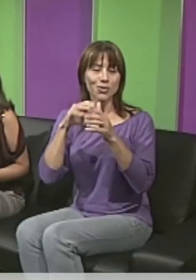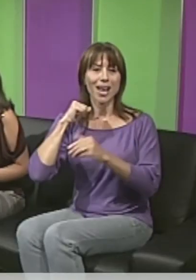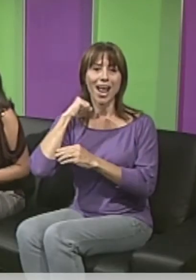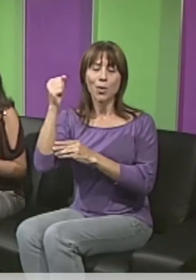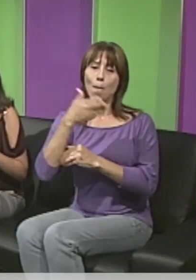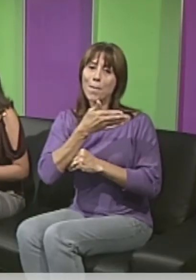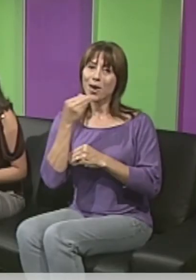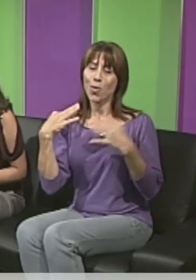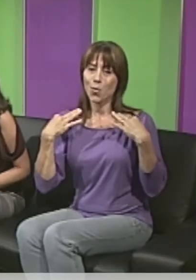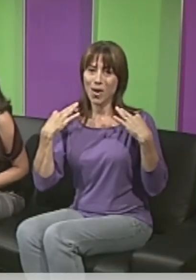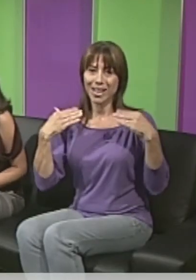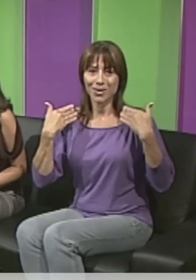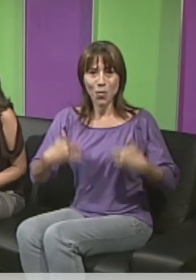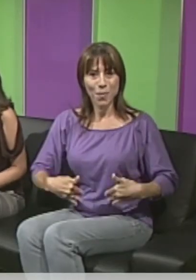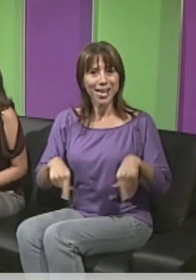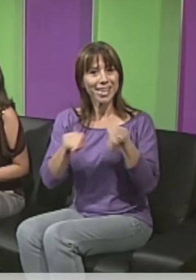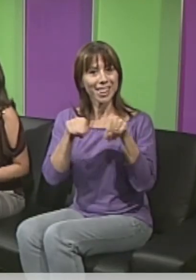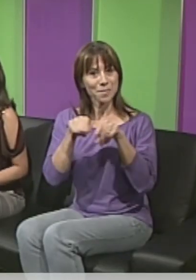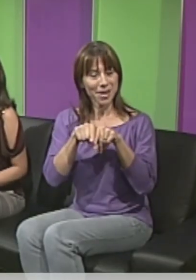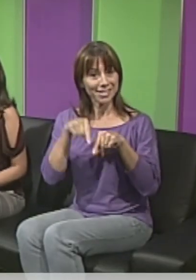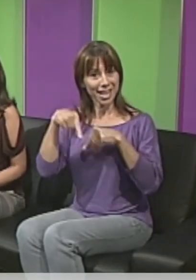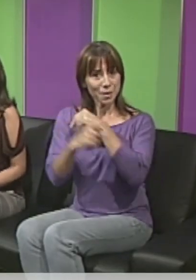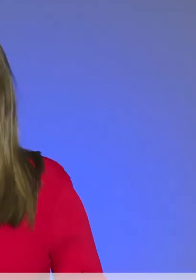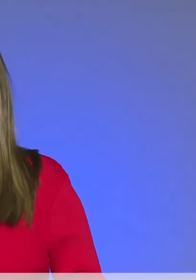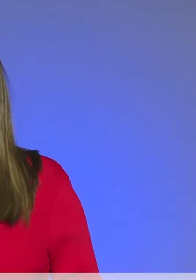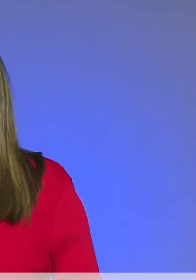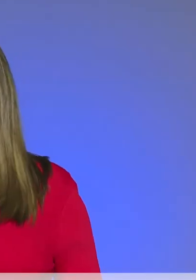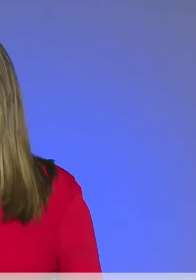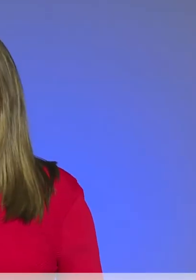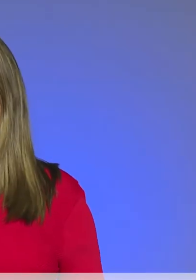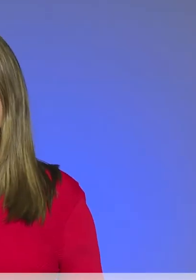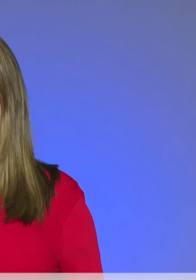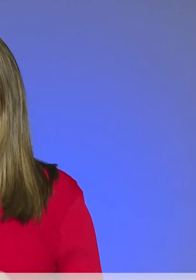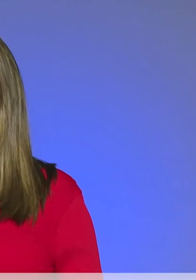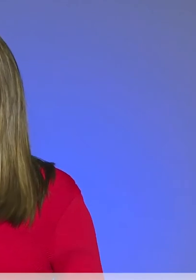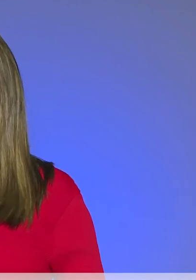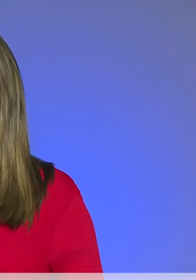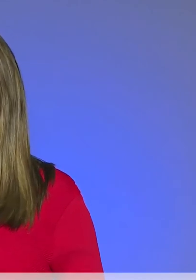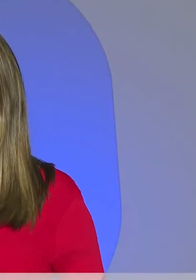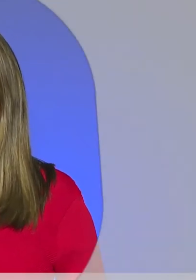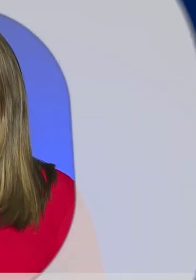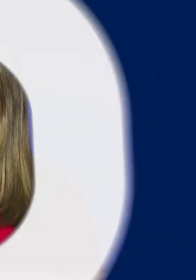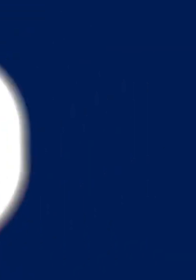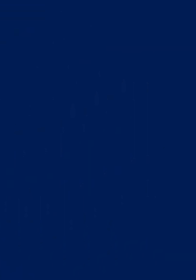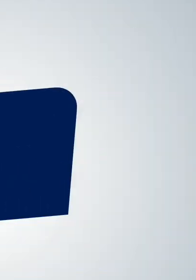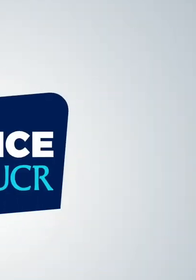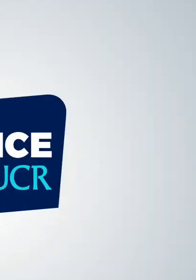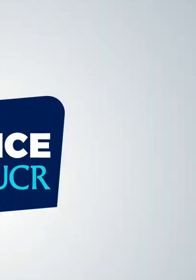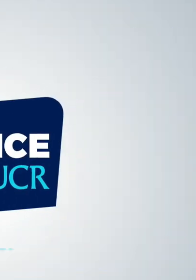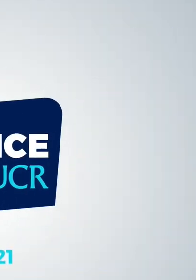electrónico así mail cr gmail.com hasta el próximo minuto inclusivo